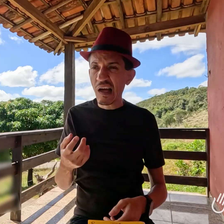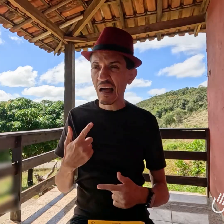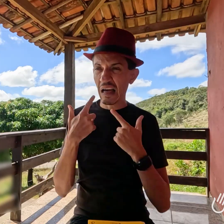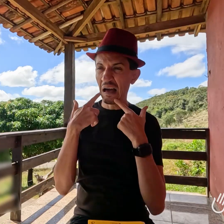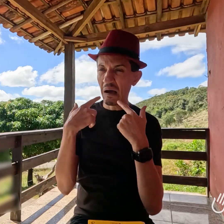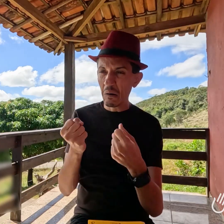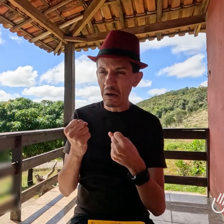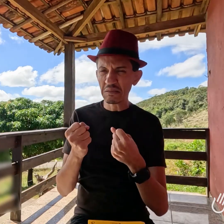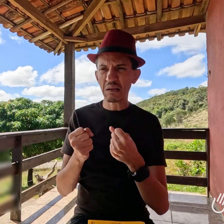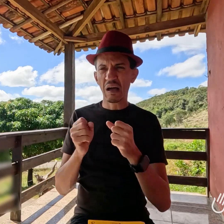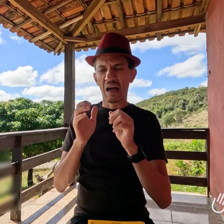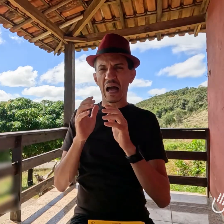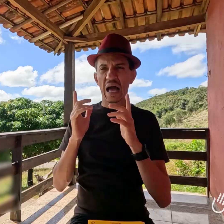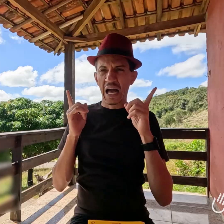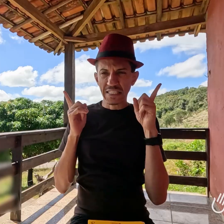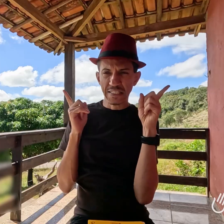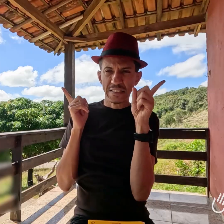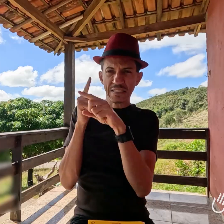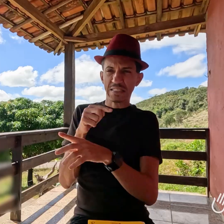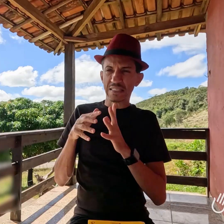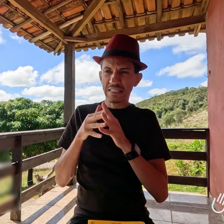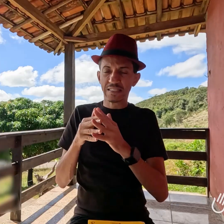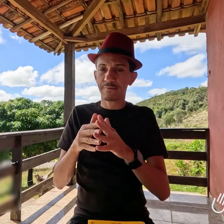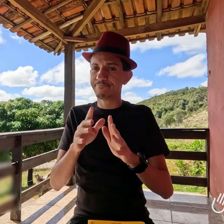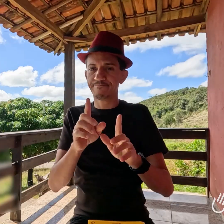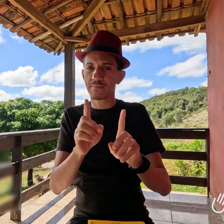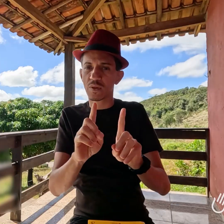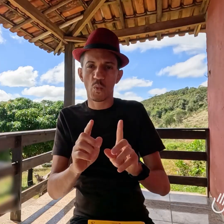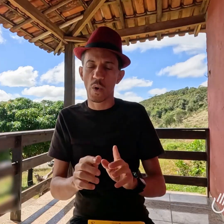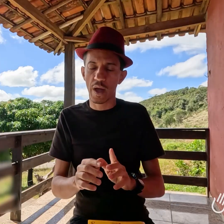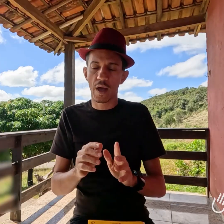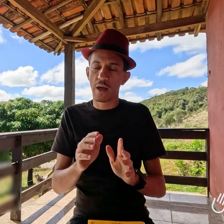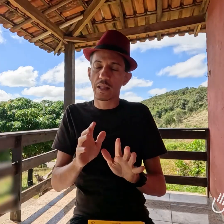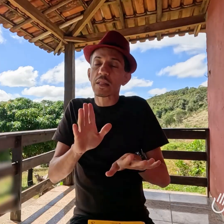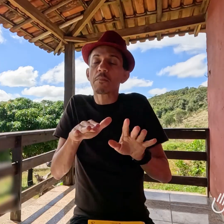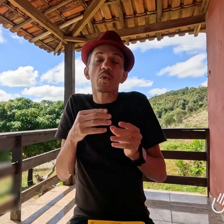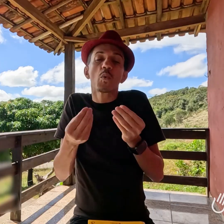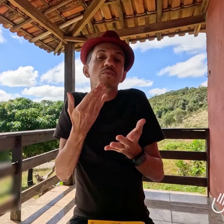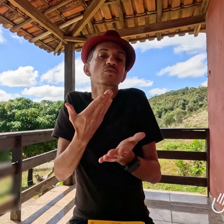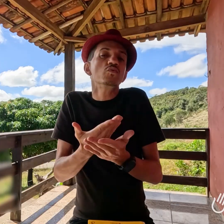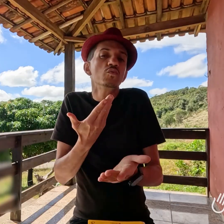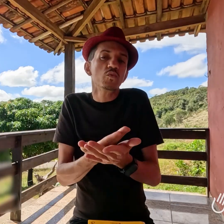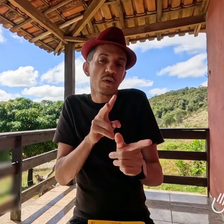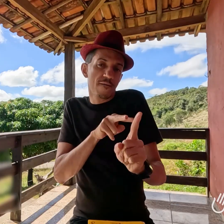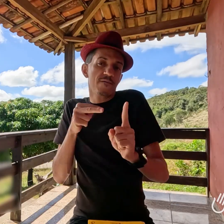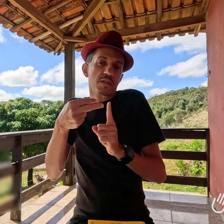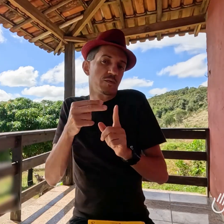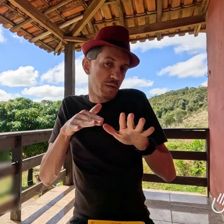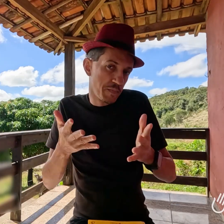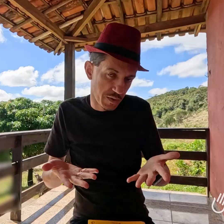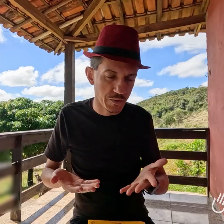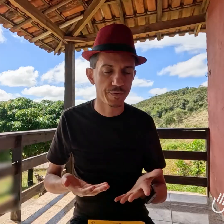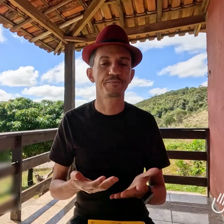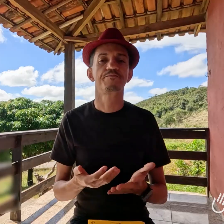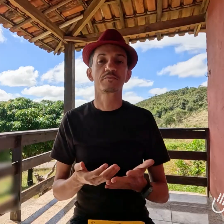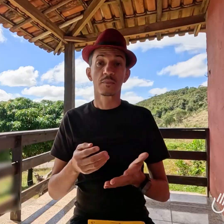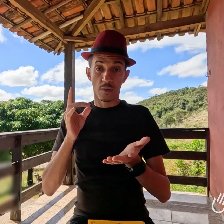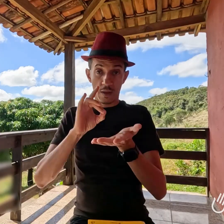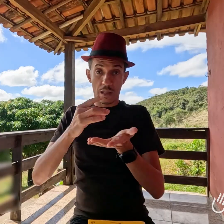é vital você aprender e se aprofundar na linguística da Libras. Algumas pessoas até consideram que é algo muito complexo,